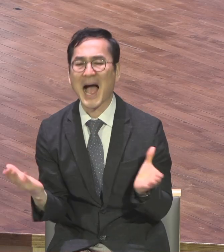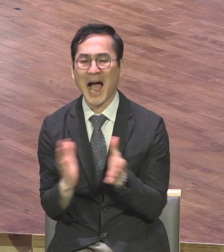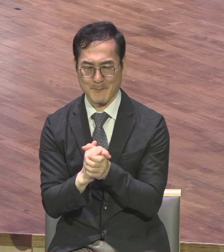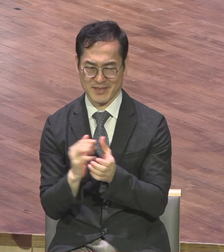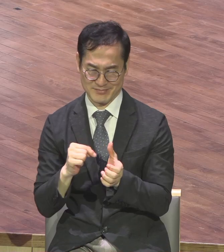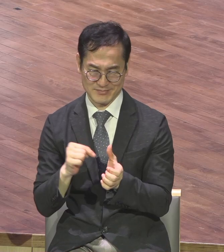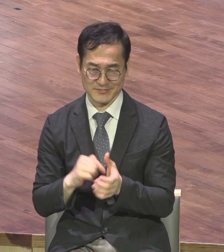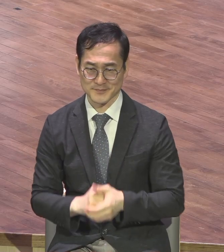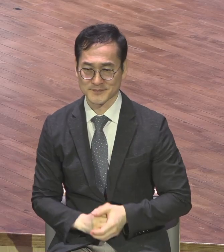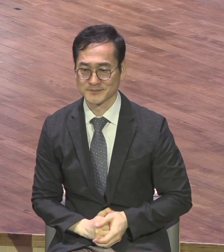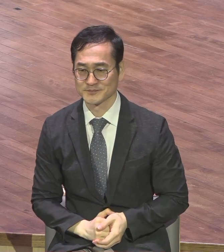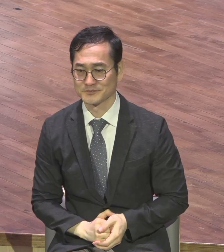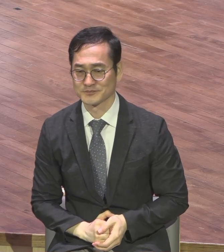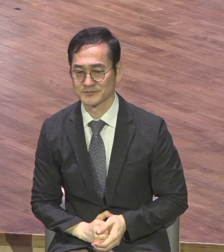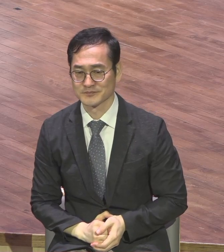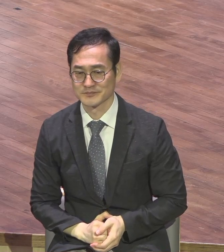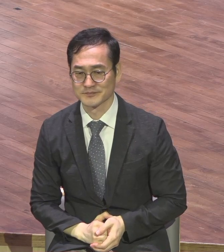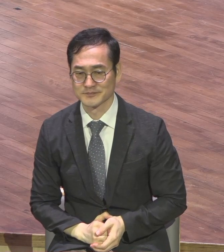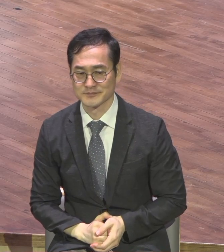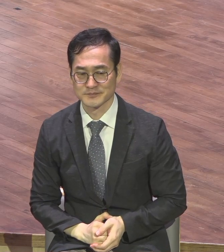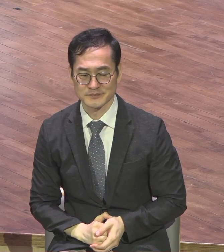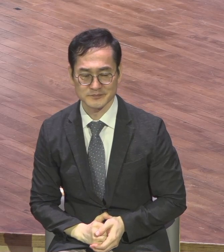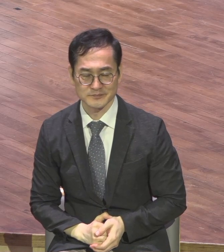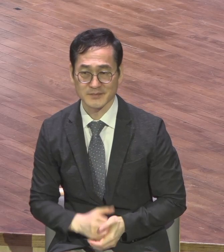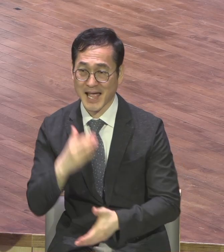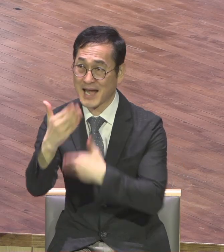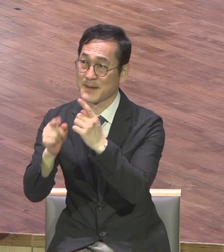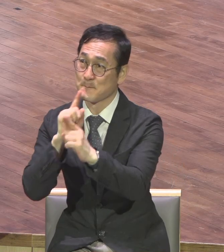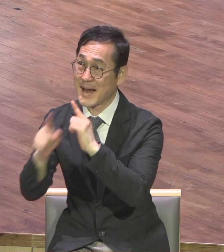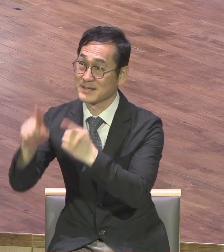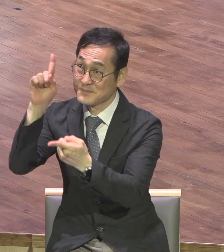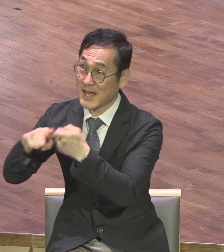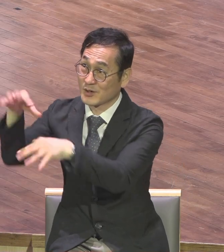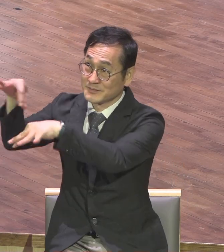하나님의 말씀대로 내게 성취될 줄 믿습니다.